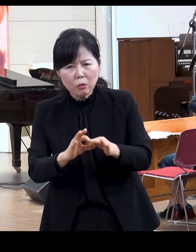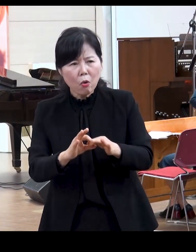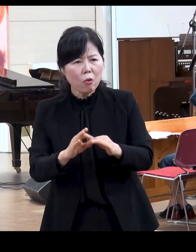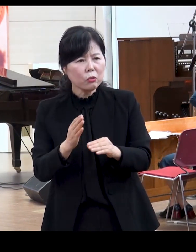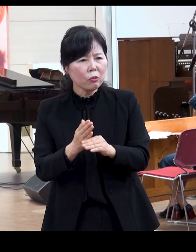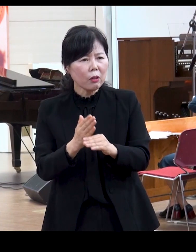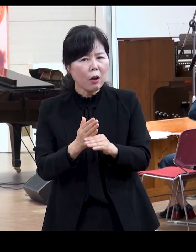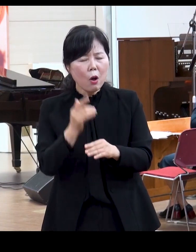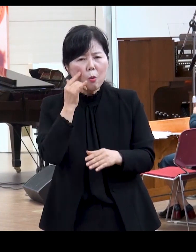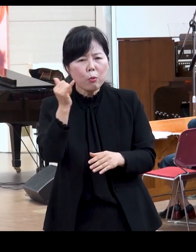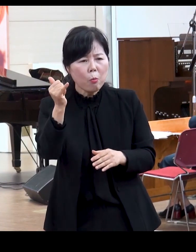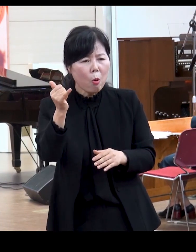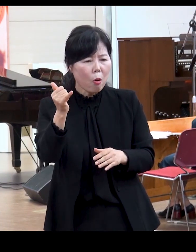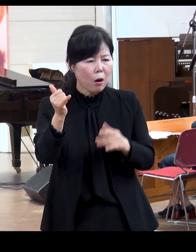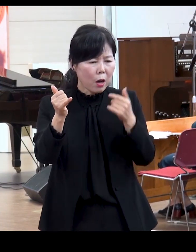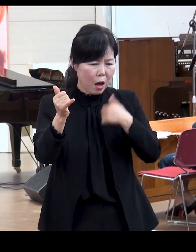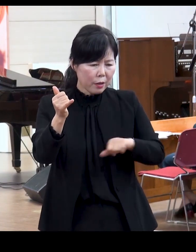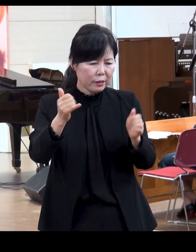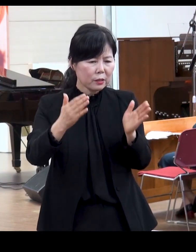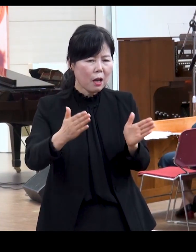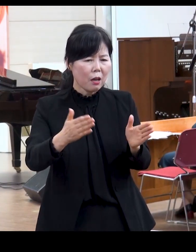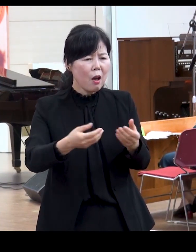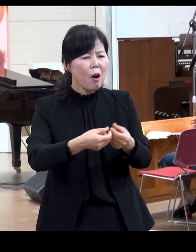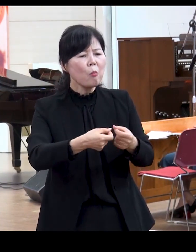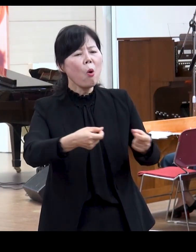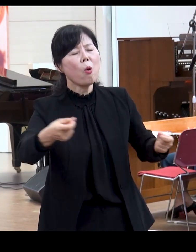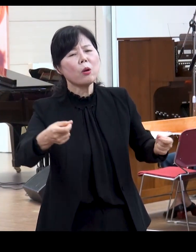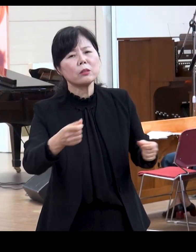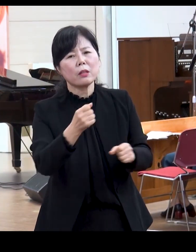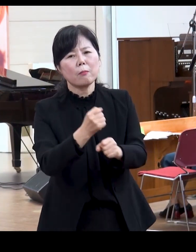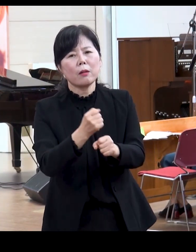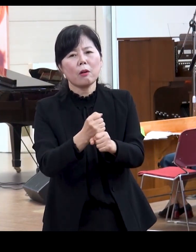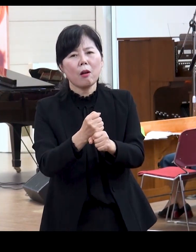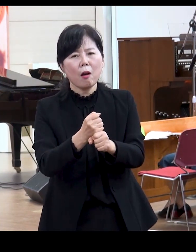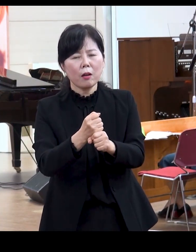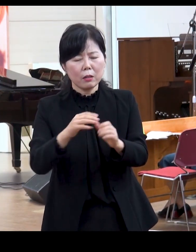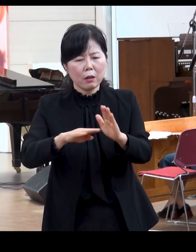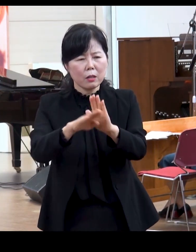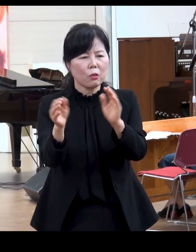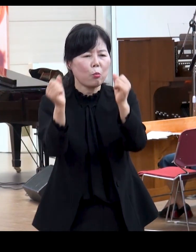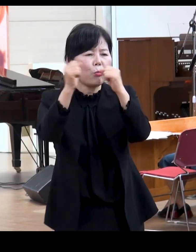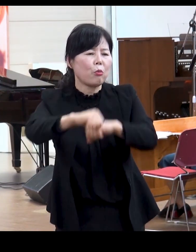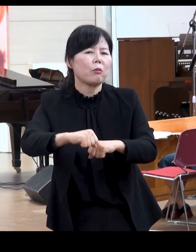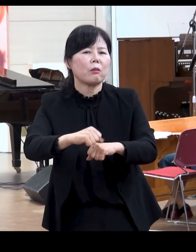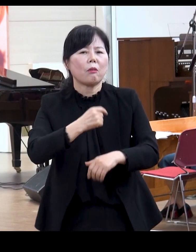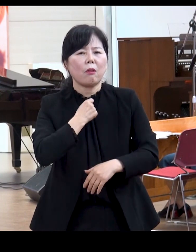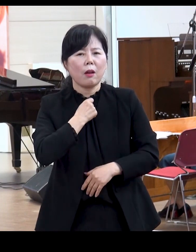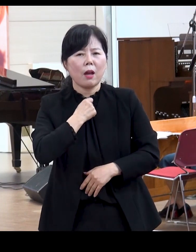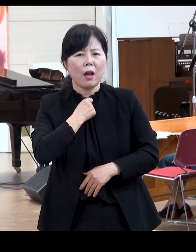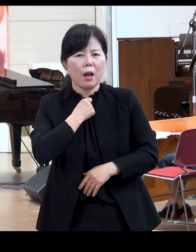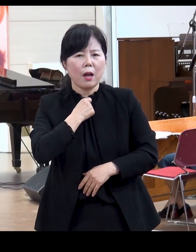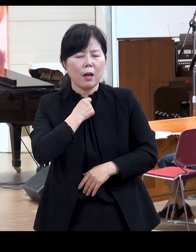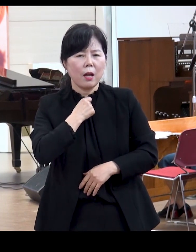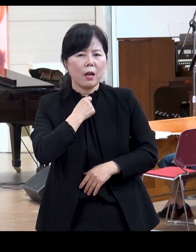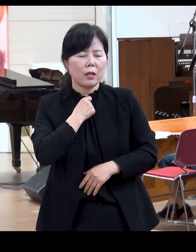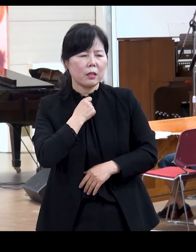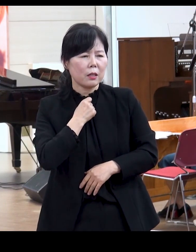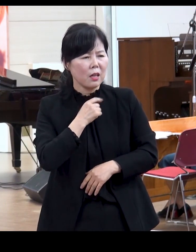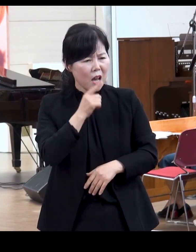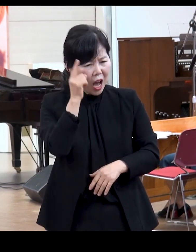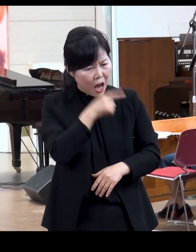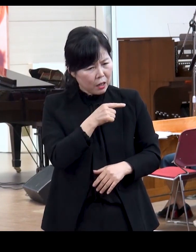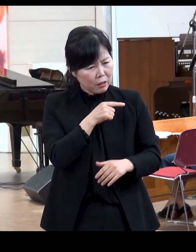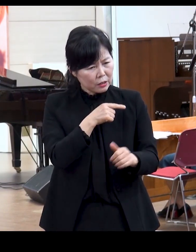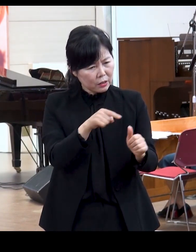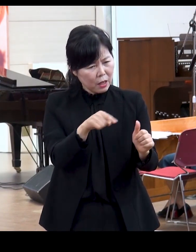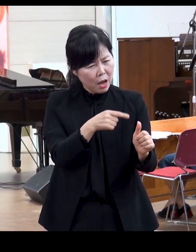그러니까 아들을 이 부모에서 떼내려고 하는 어떤 것이 있다. 그러면서 이 가정을 무너뜨리고, 정말 이 자기들을